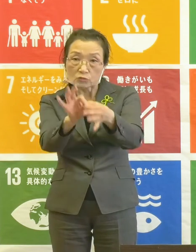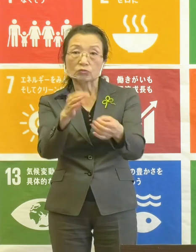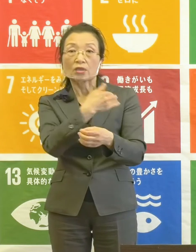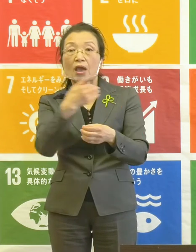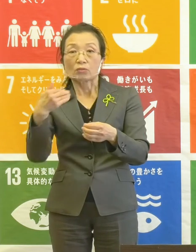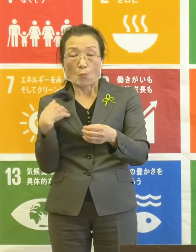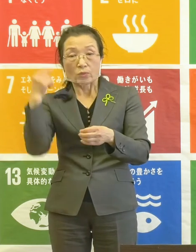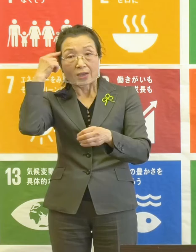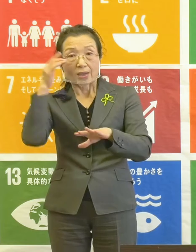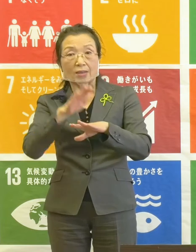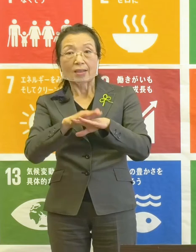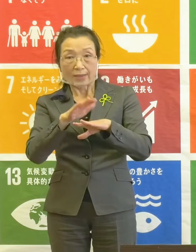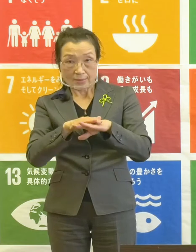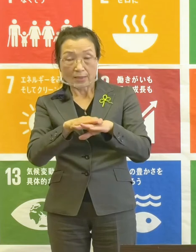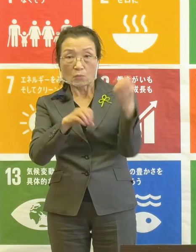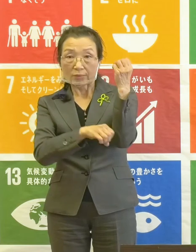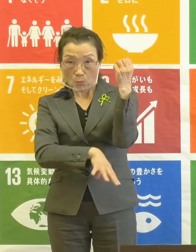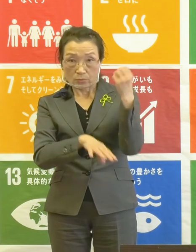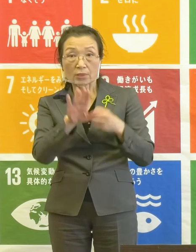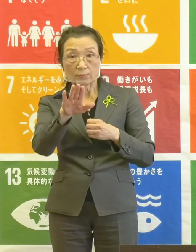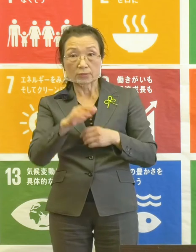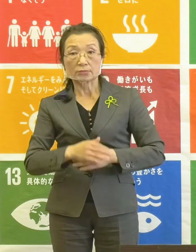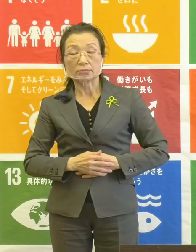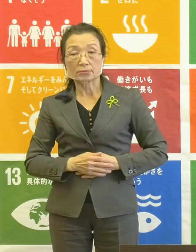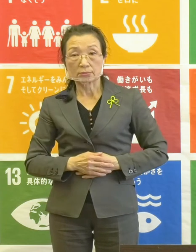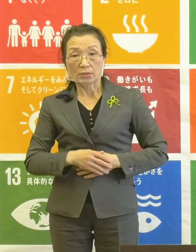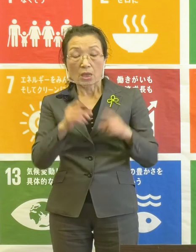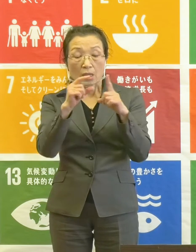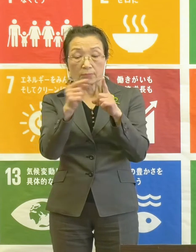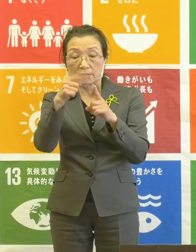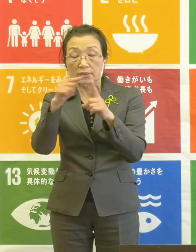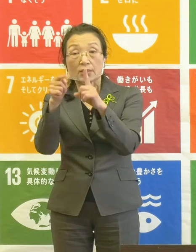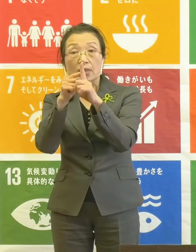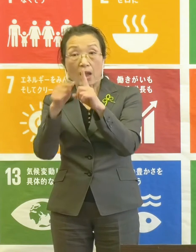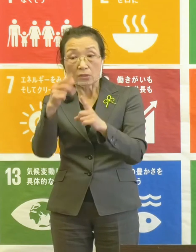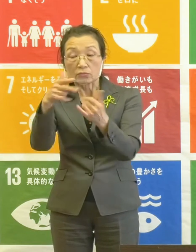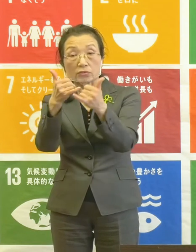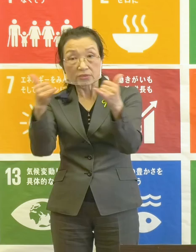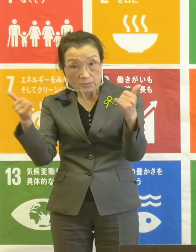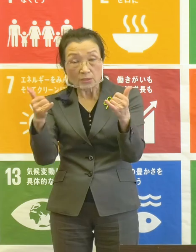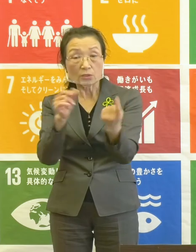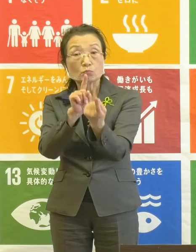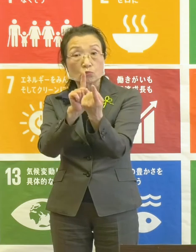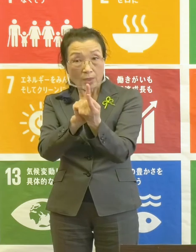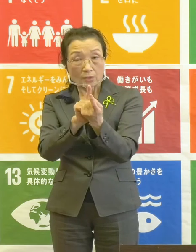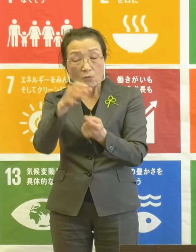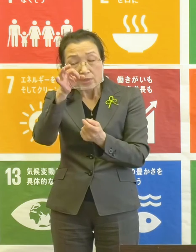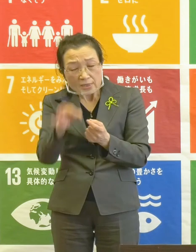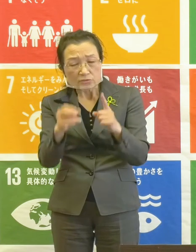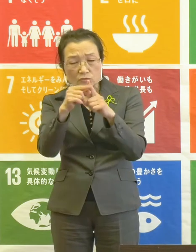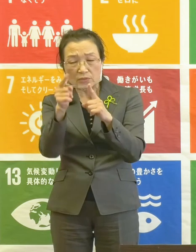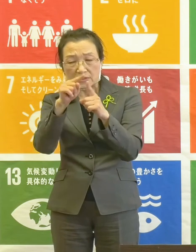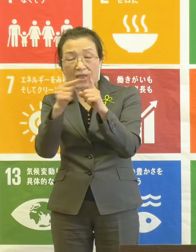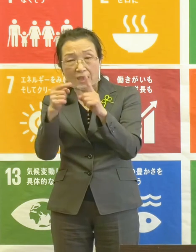底に置いております。また PCR、 市民向け格安 PCR 検査も現在行